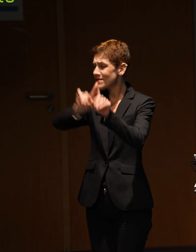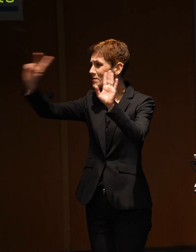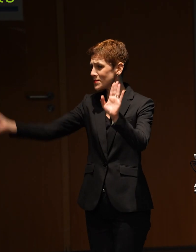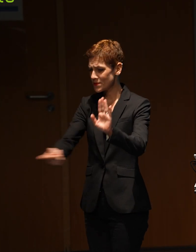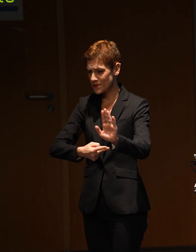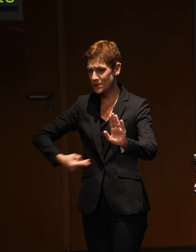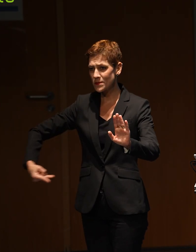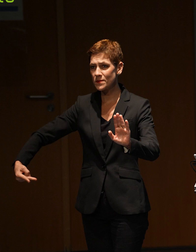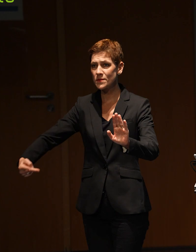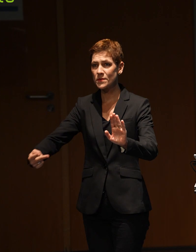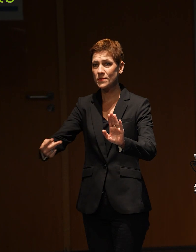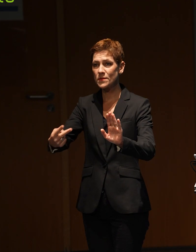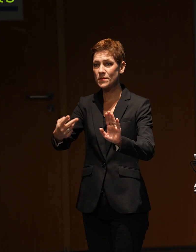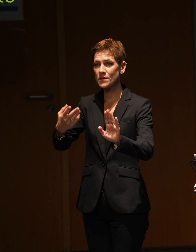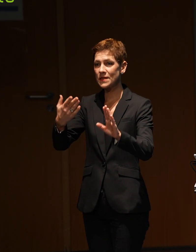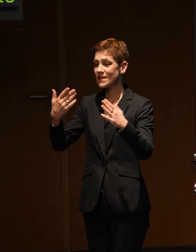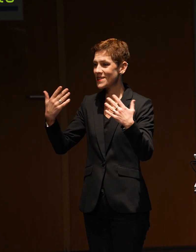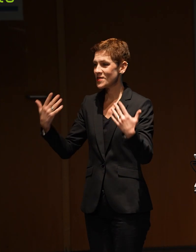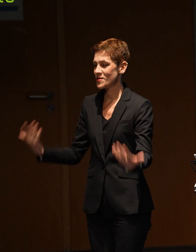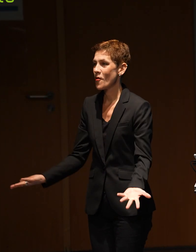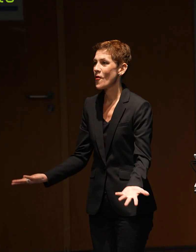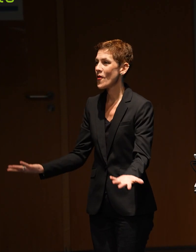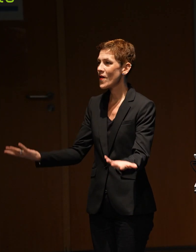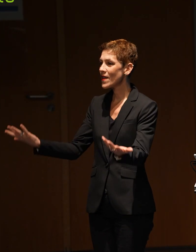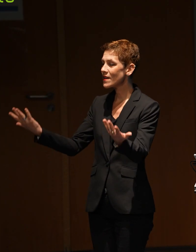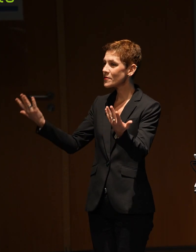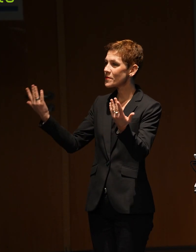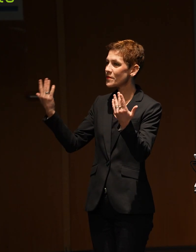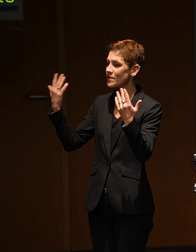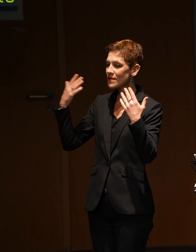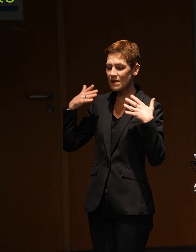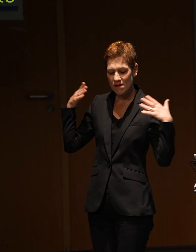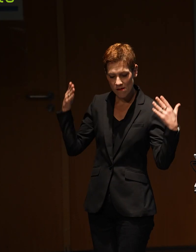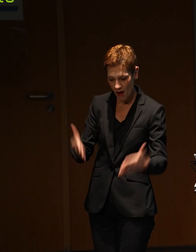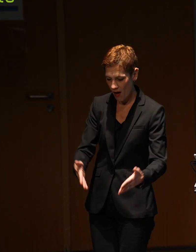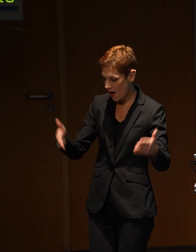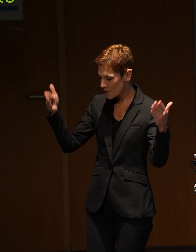Und jetzt scheint es mir das wunderschöne, ungeschnittene Haar von Gräbern.